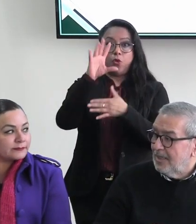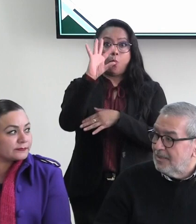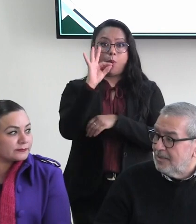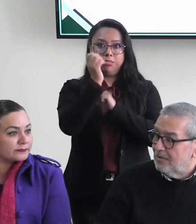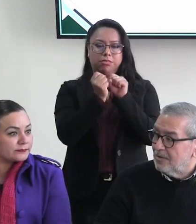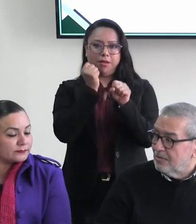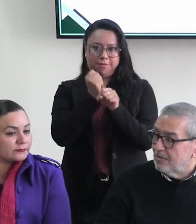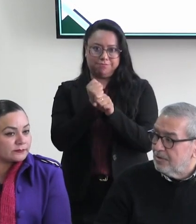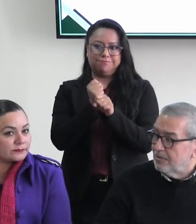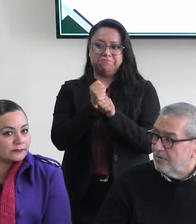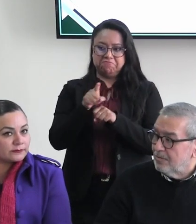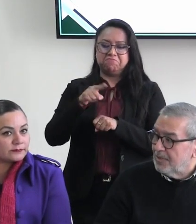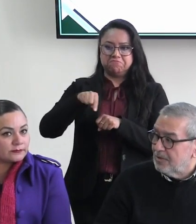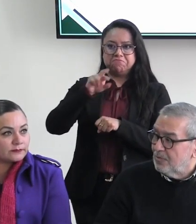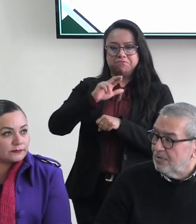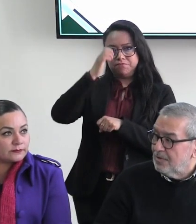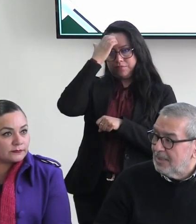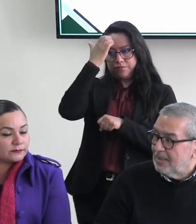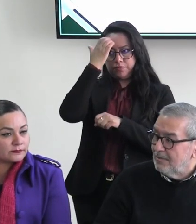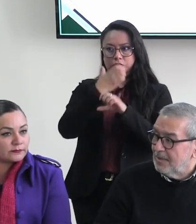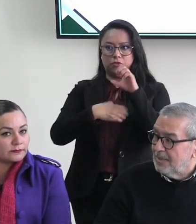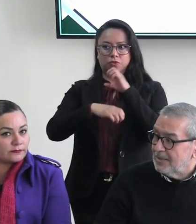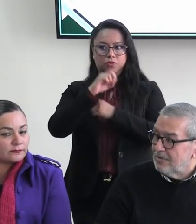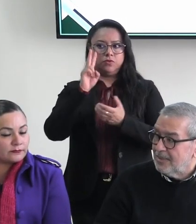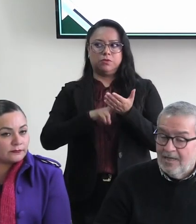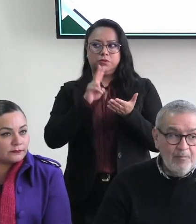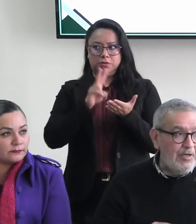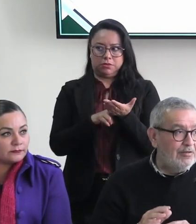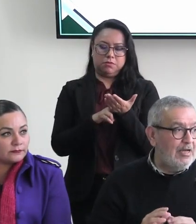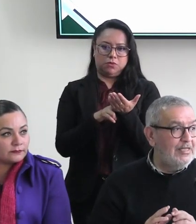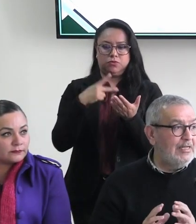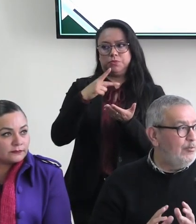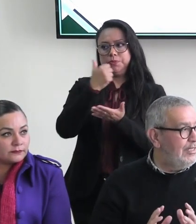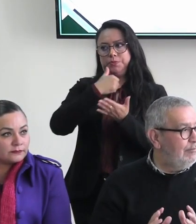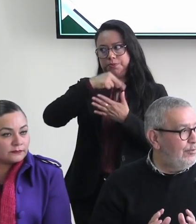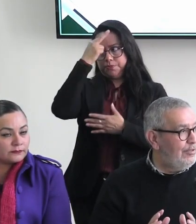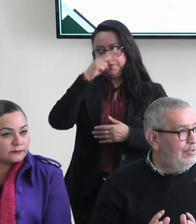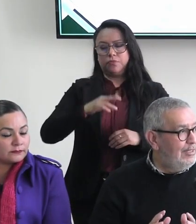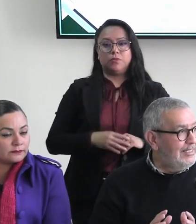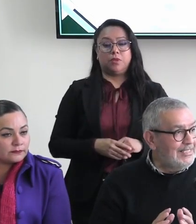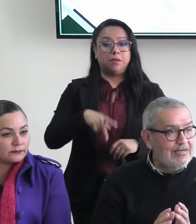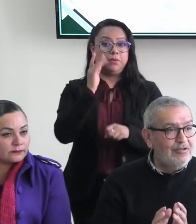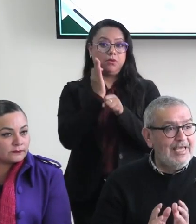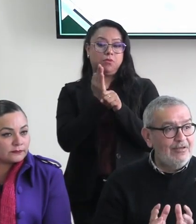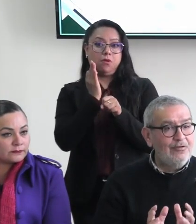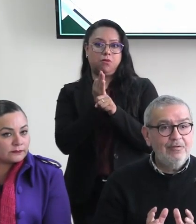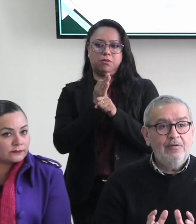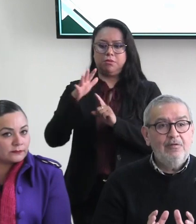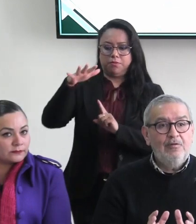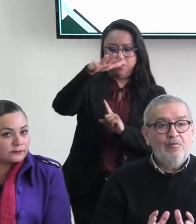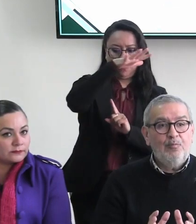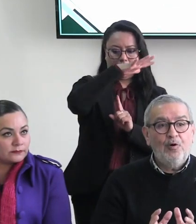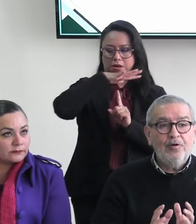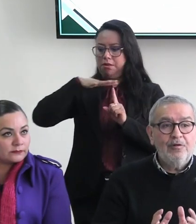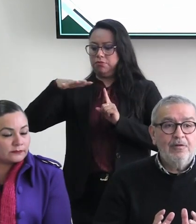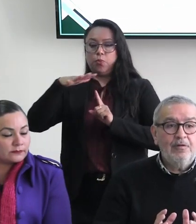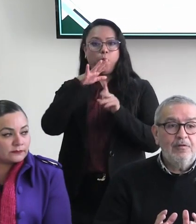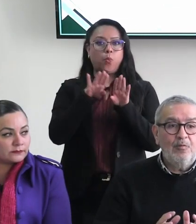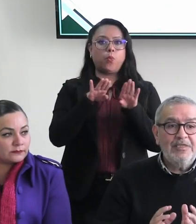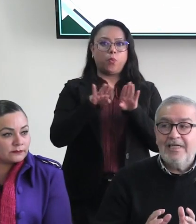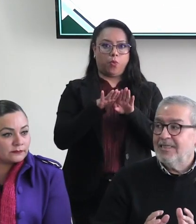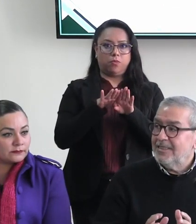más ha sido reconocido como patrimonio intangible de la ciudad, pero que ahorita, por ejemplo, está rodeado